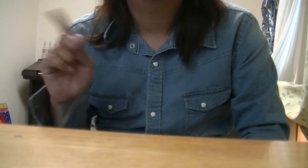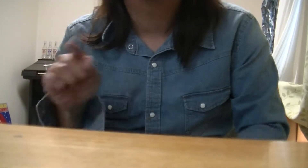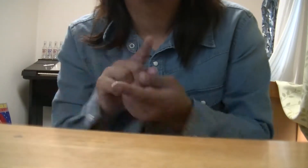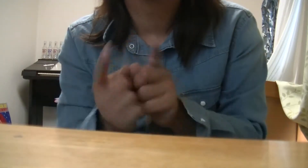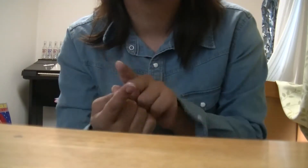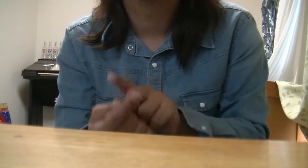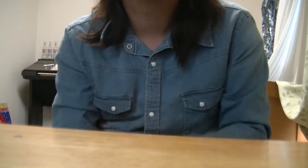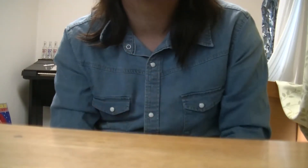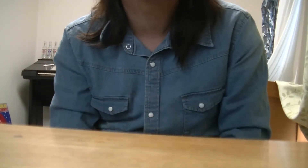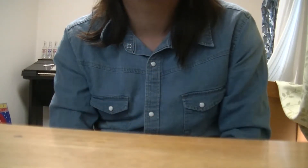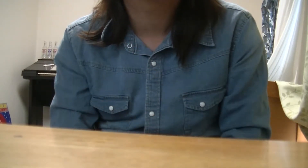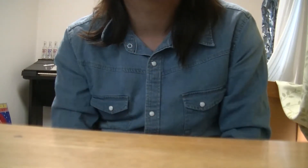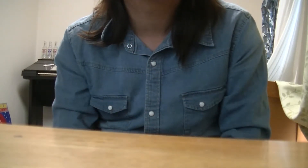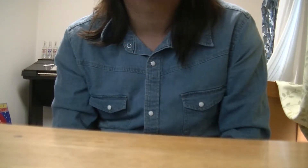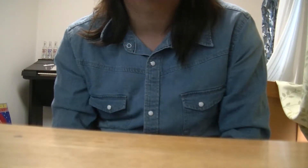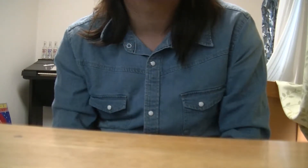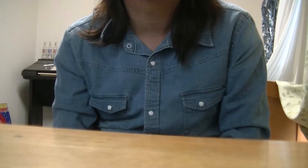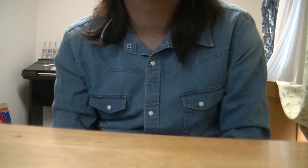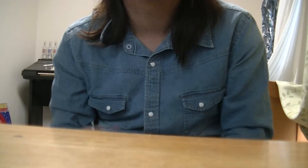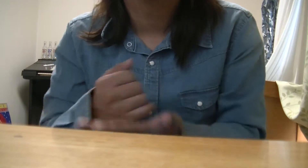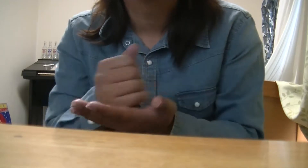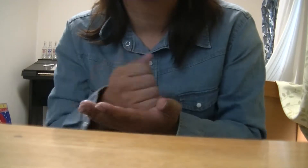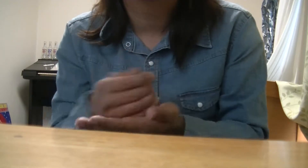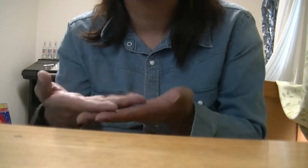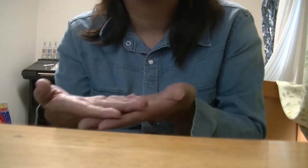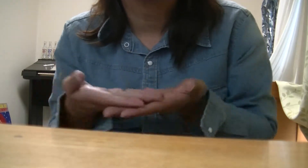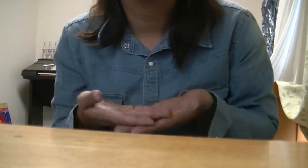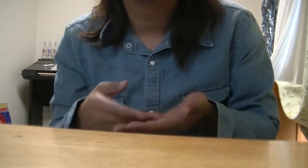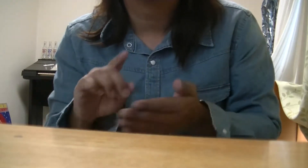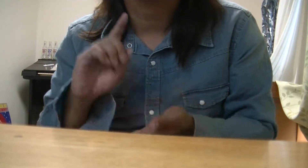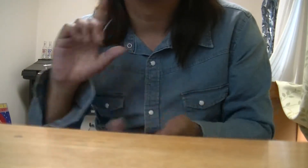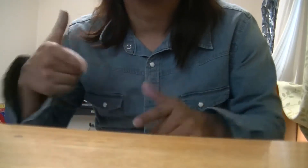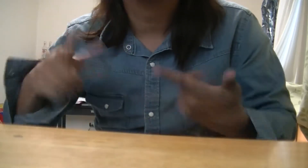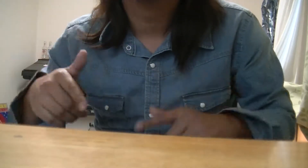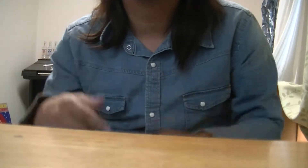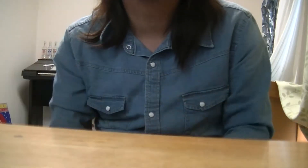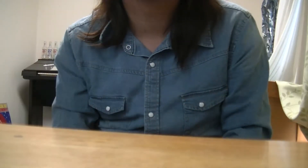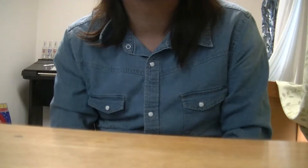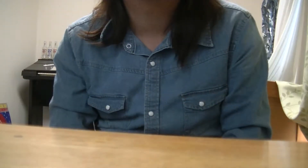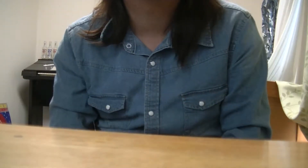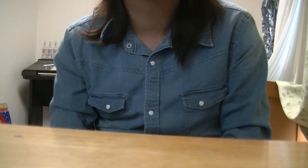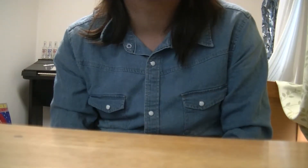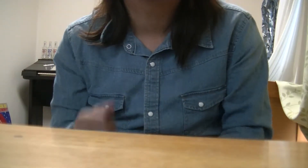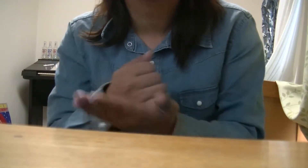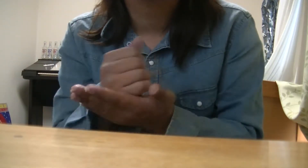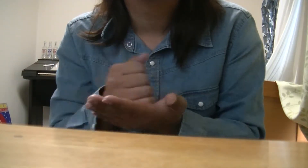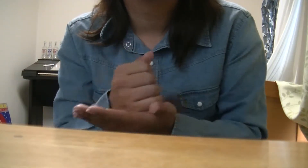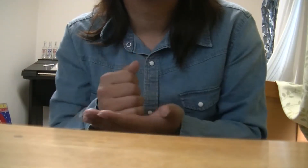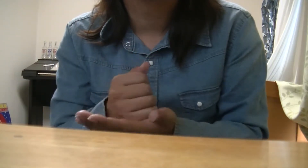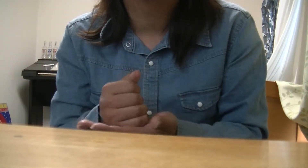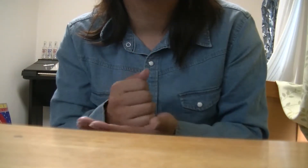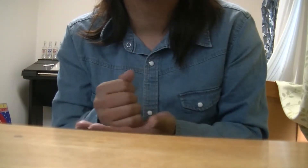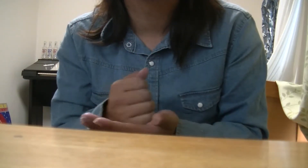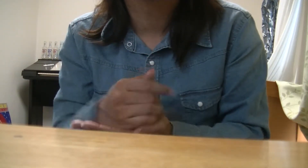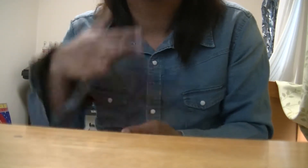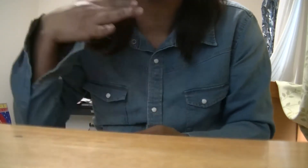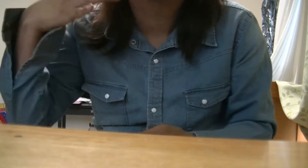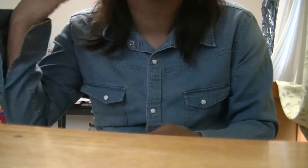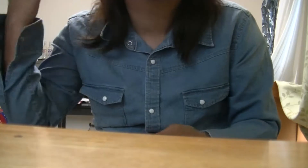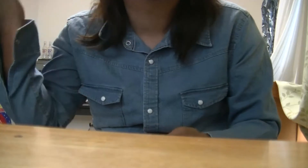う、それを単にコーヒーが売れただけにとどまらず、このコーヒーを、こんな素晴らしい味の商品を